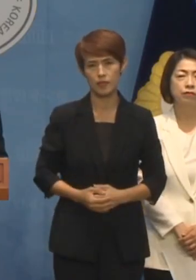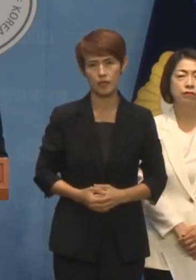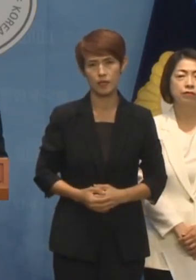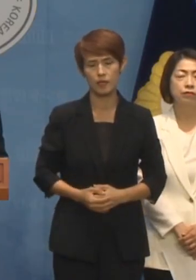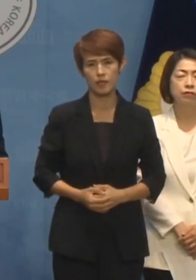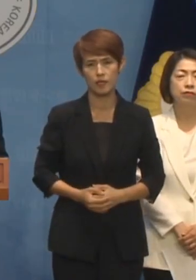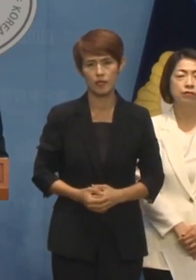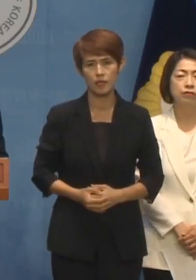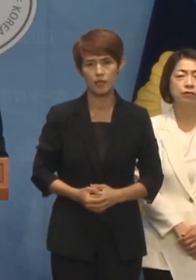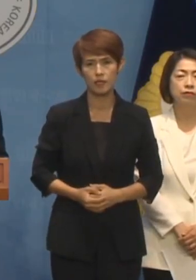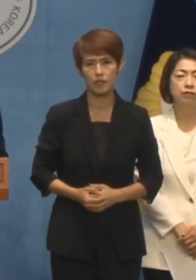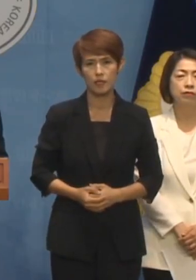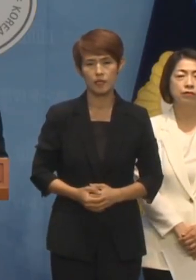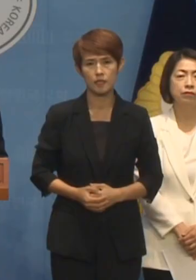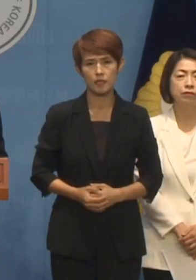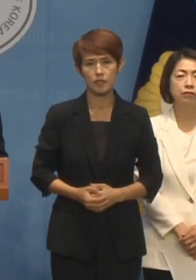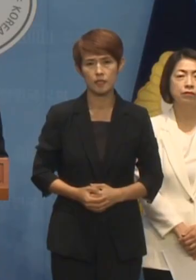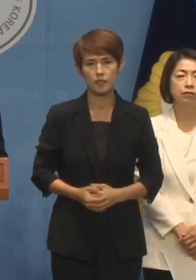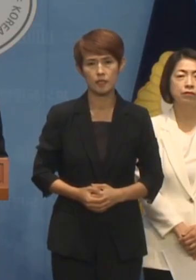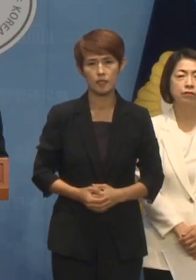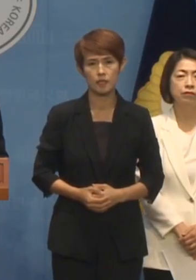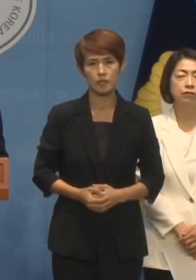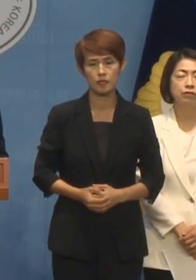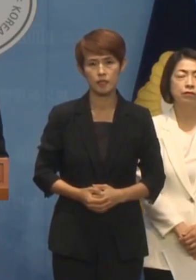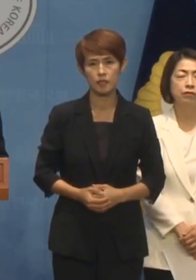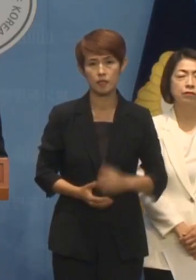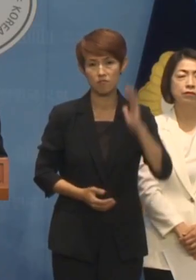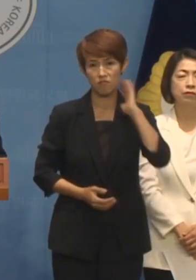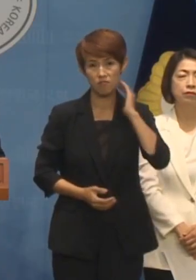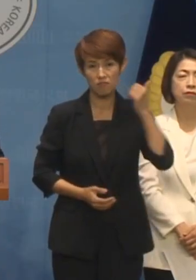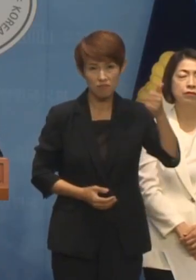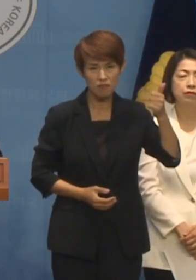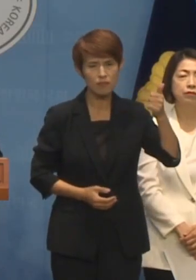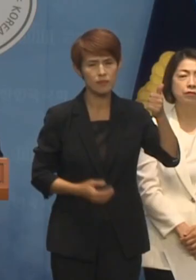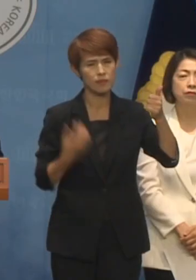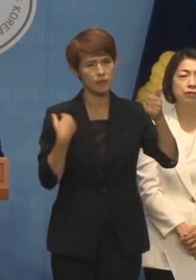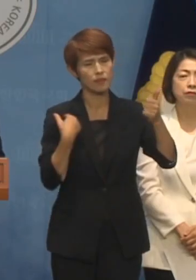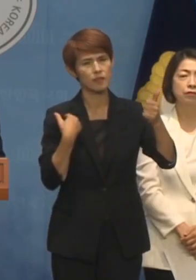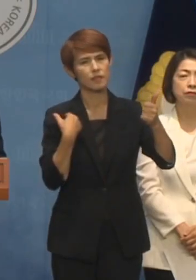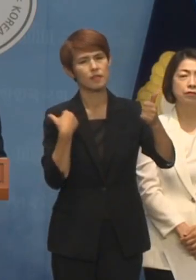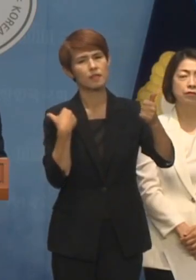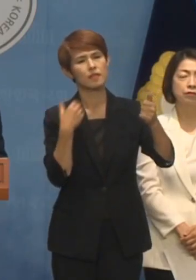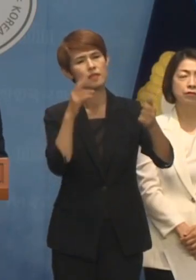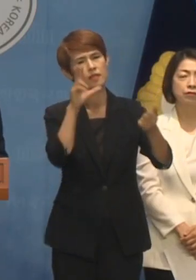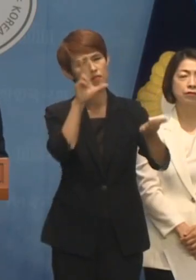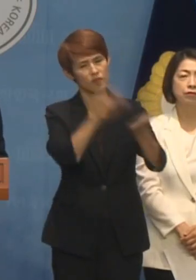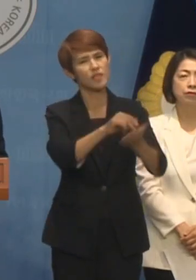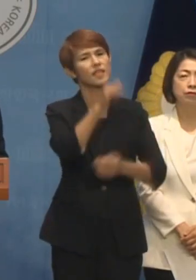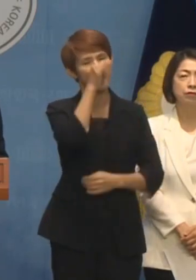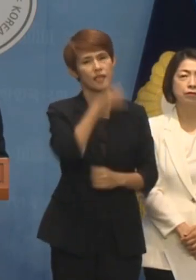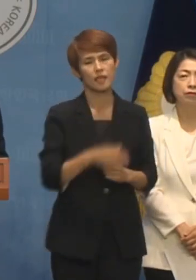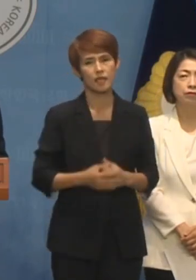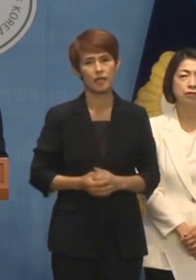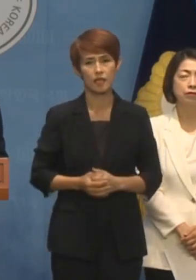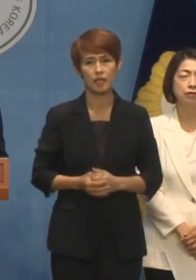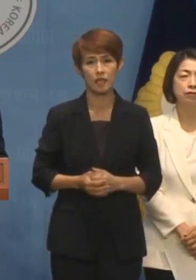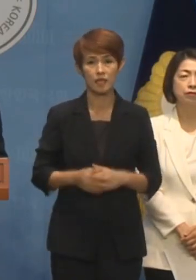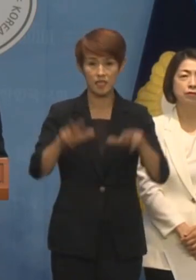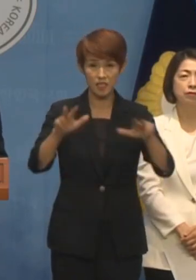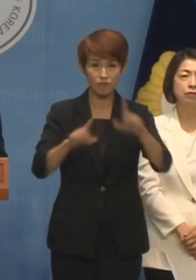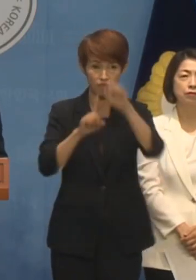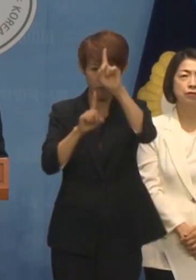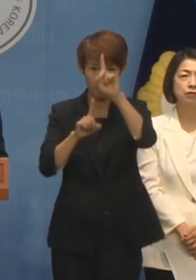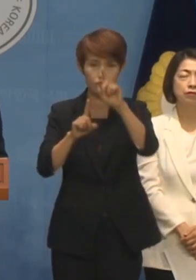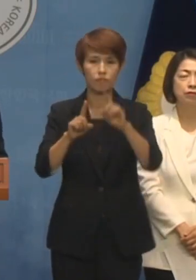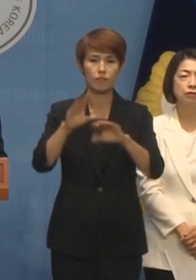인사권자와 그 참모들에게 엄중히 책임을 묻는 바입니다. 즉각 사퇴하는 것이 답이고 지명을 철회하는